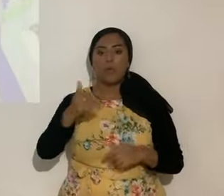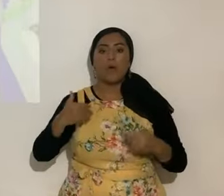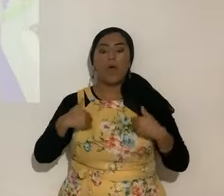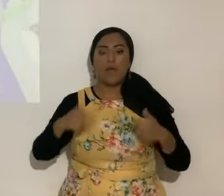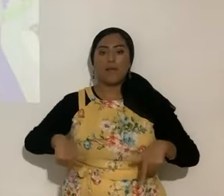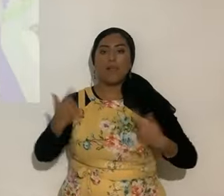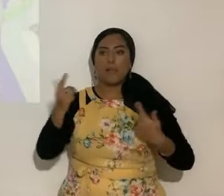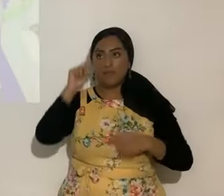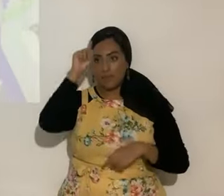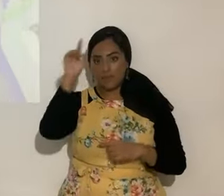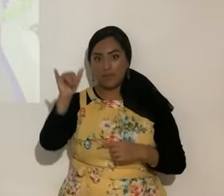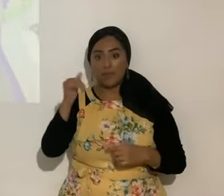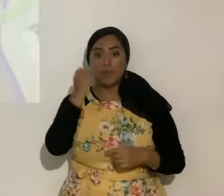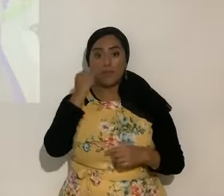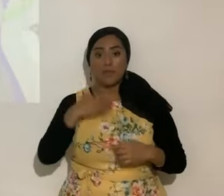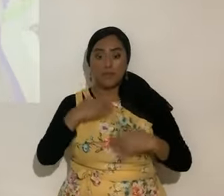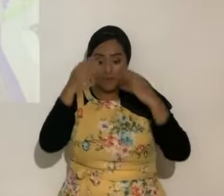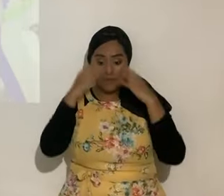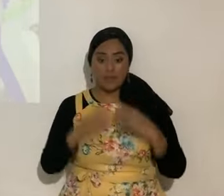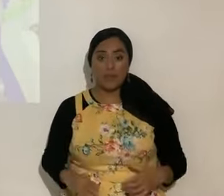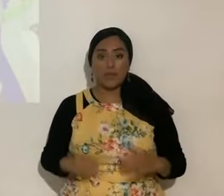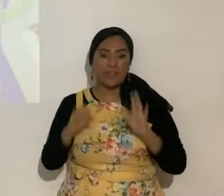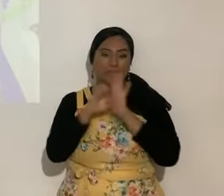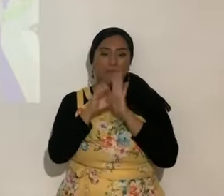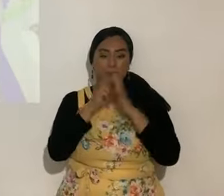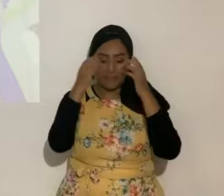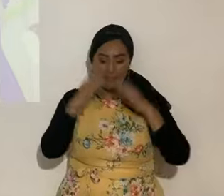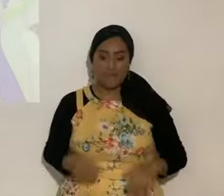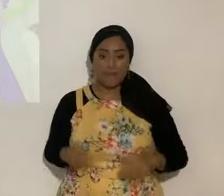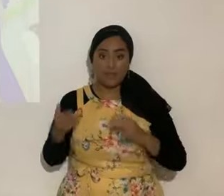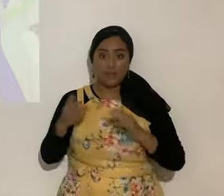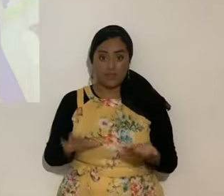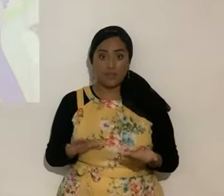cuerpo, si llego a morir, yo le he dicho, que no me lleve, por medio de la muerte,